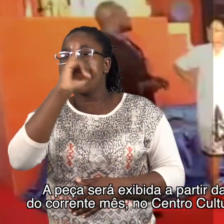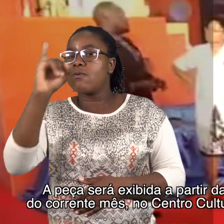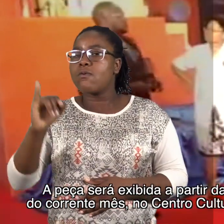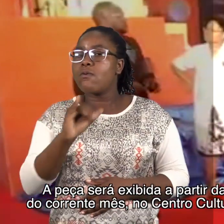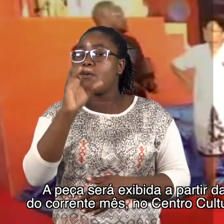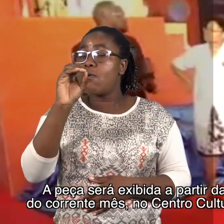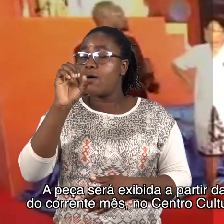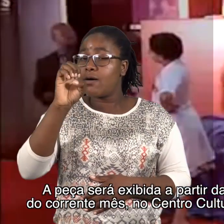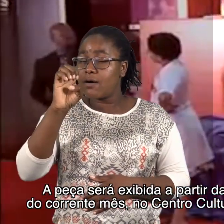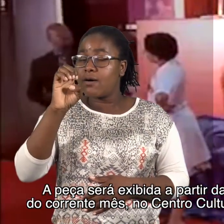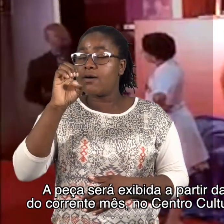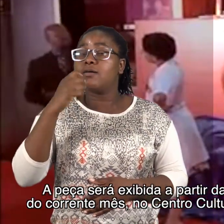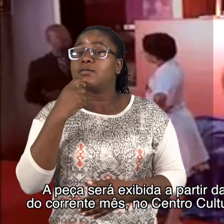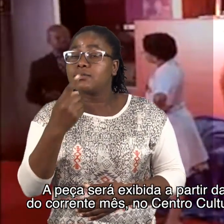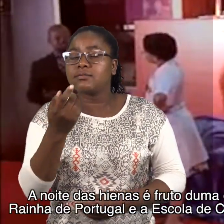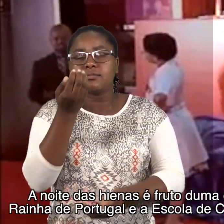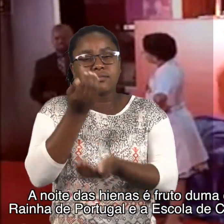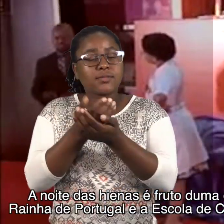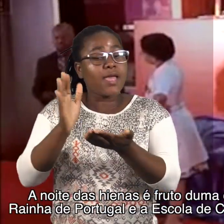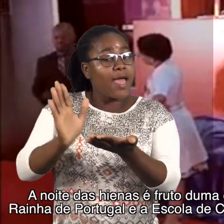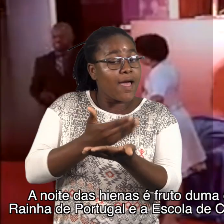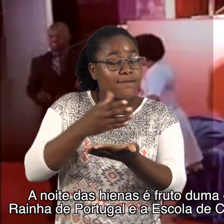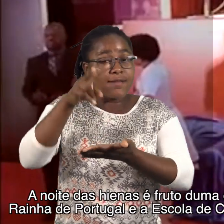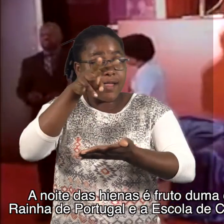Cultural Universitário da UEM.